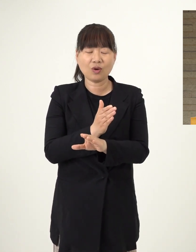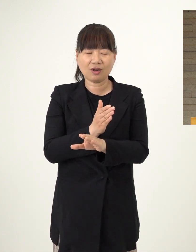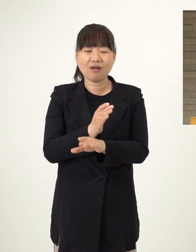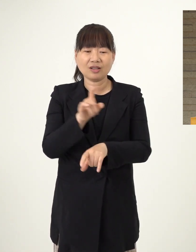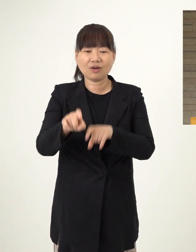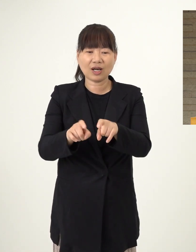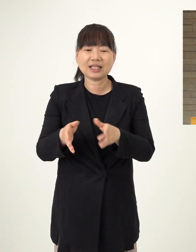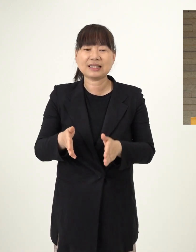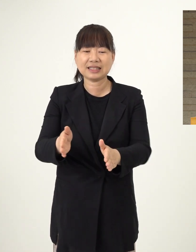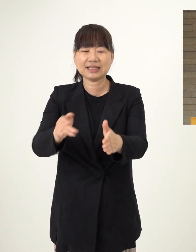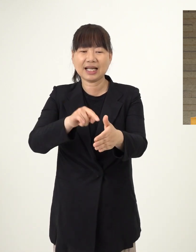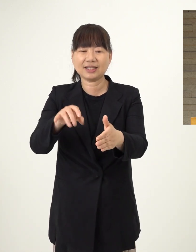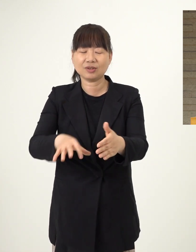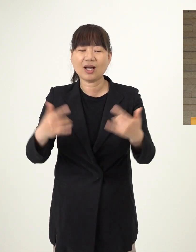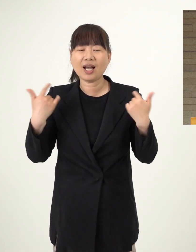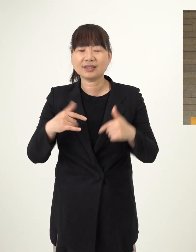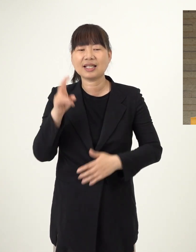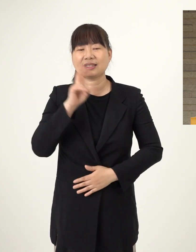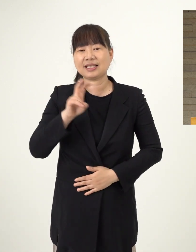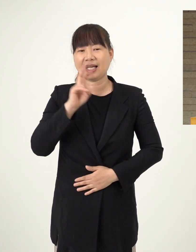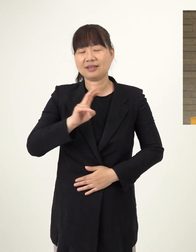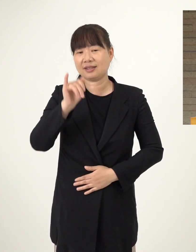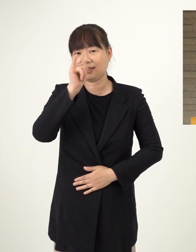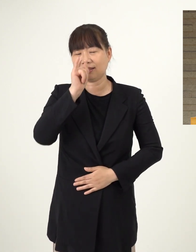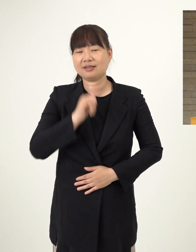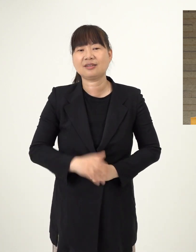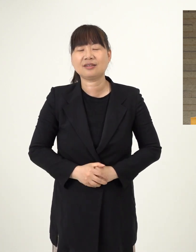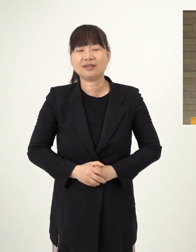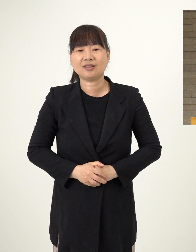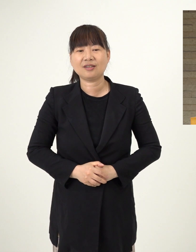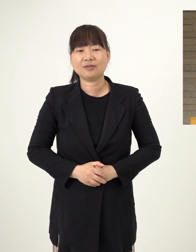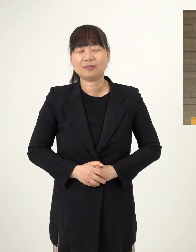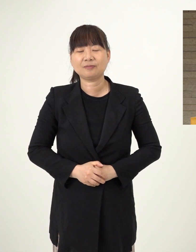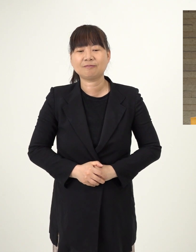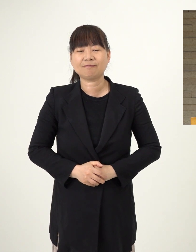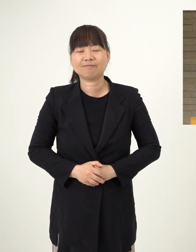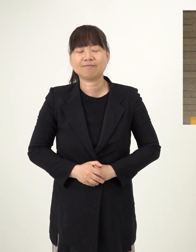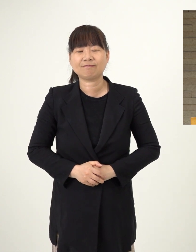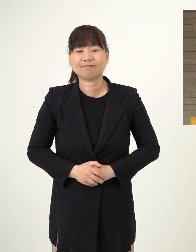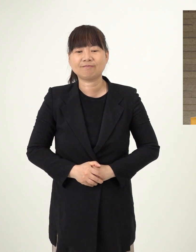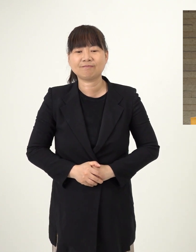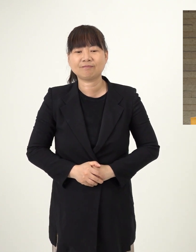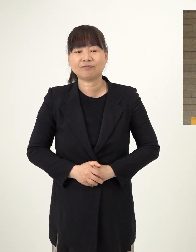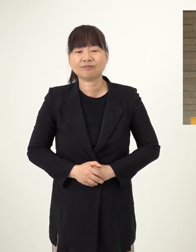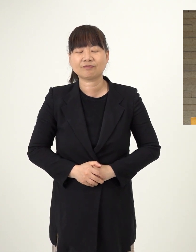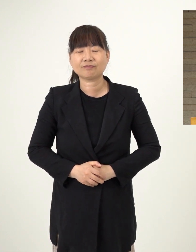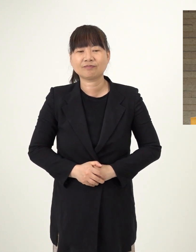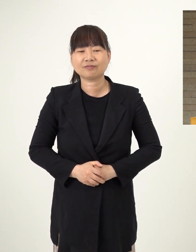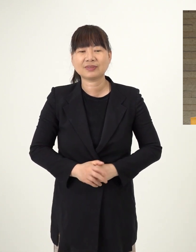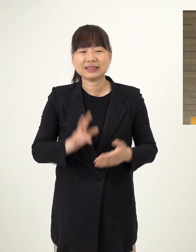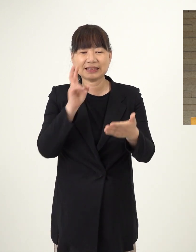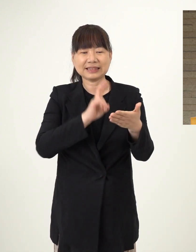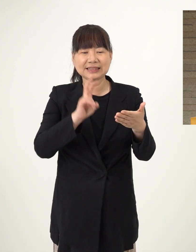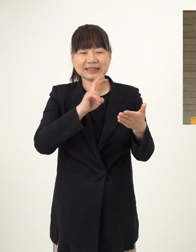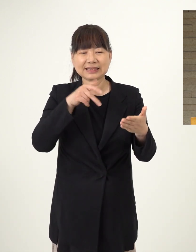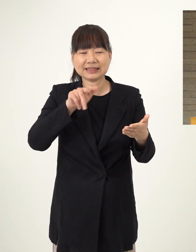그 길목에도 항상 찬양이 있는 거예요. 노래가 있는 거예요. 그래서 찬양은